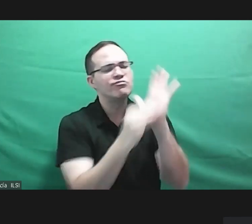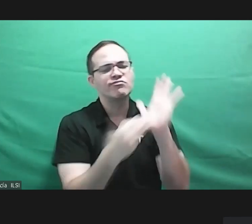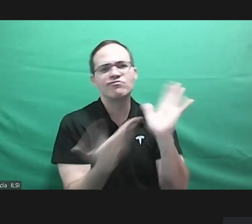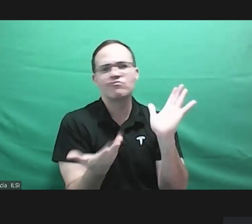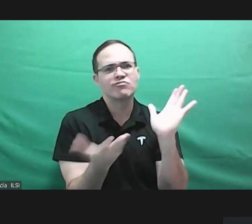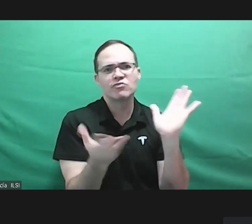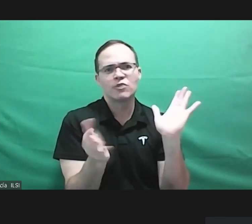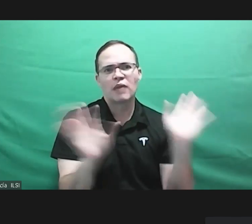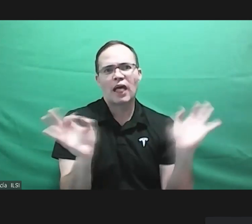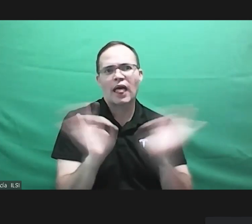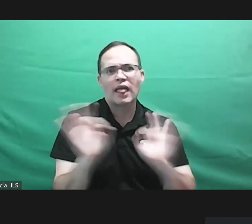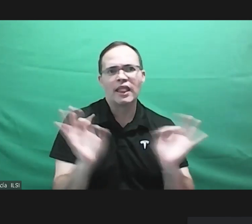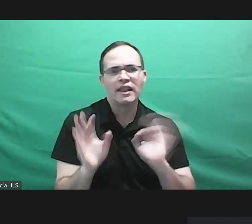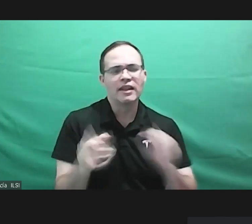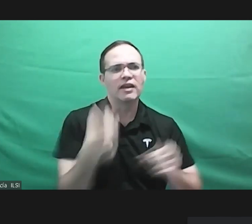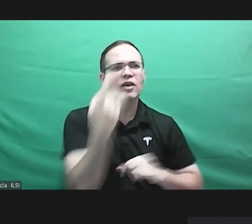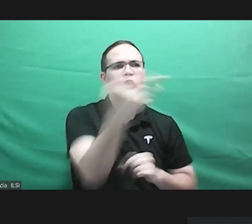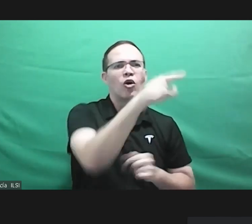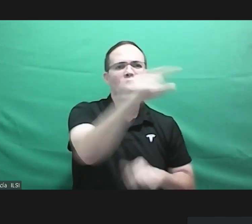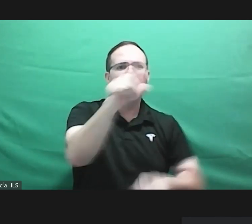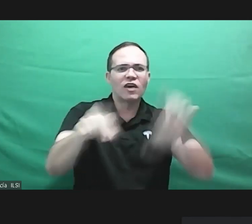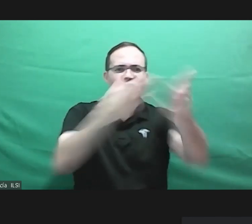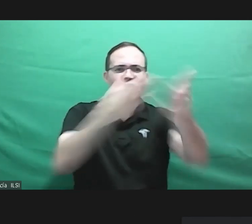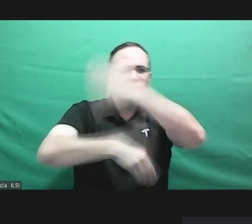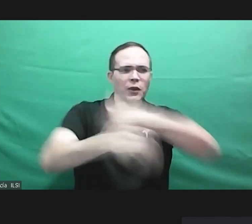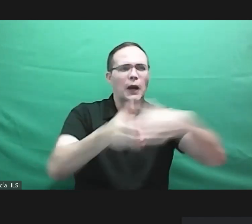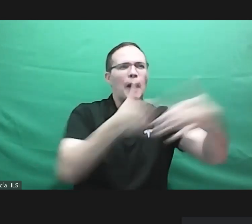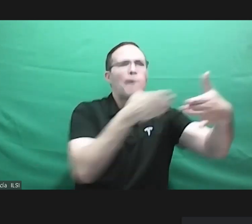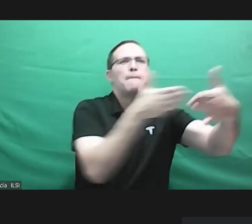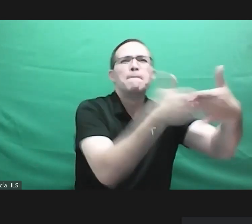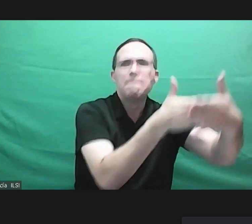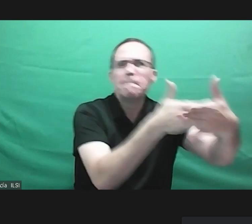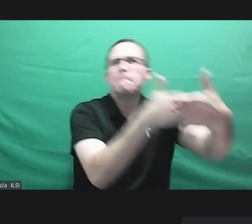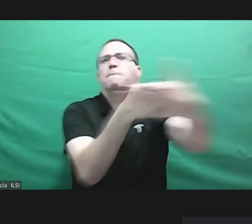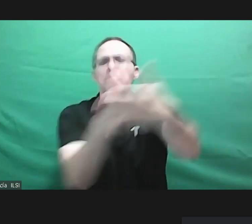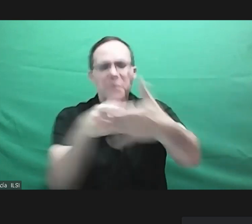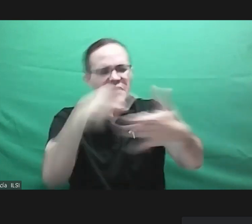O sea, deberían haber mejores diagnósticos sobre cuáles son las barreras